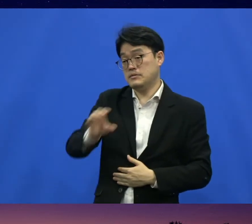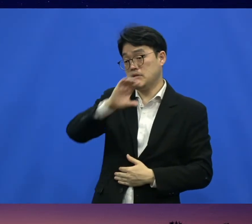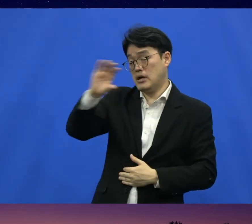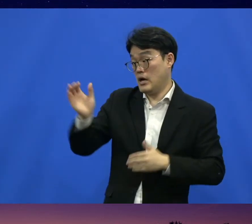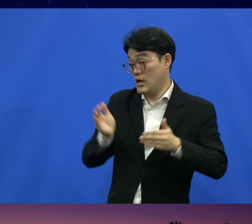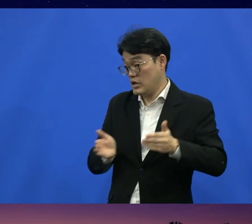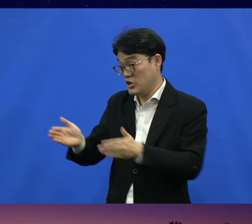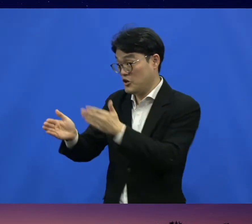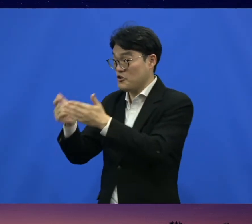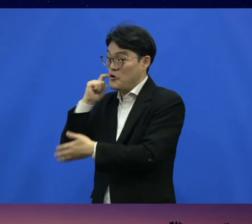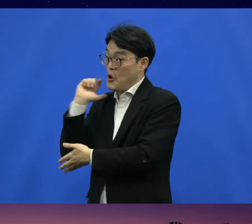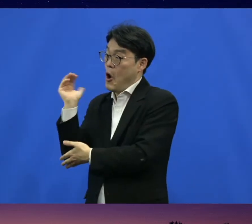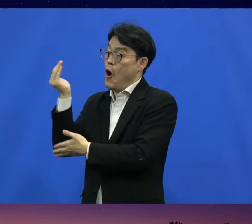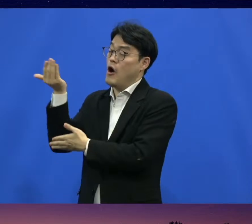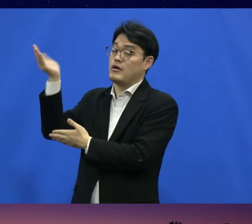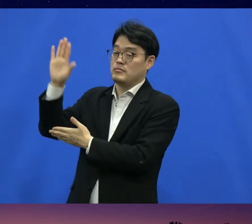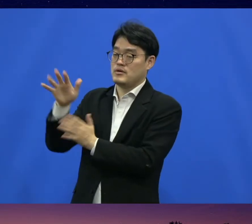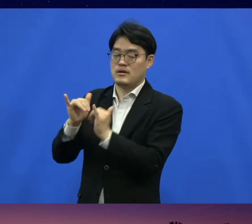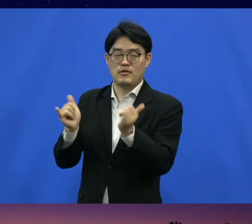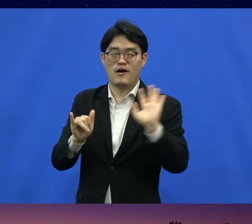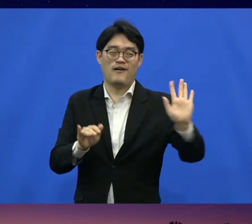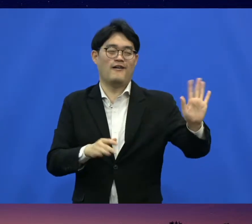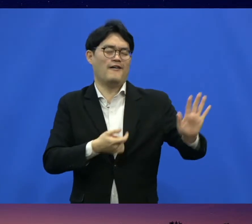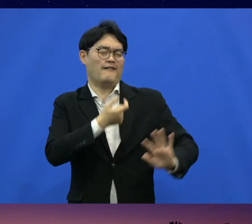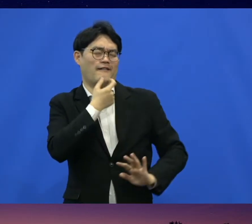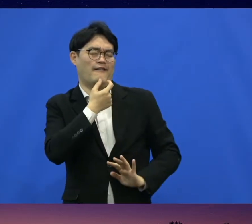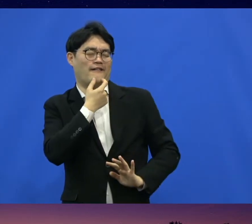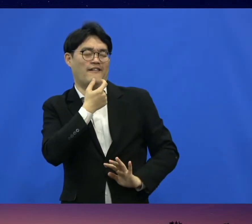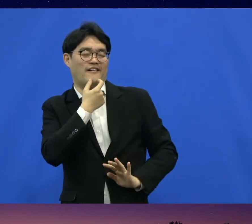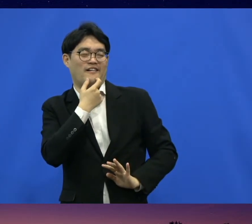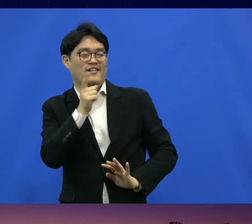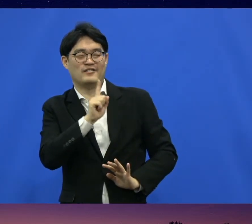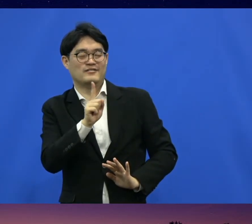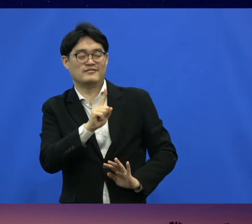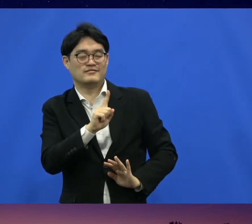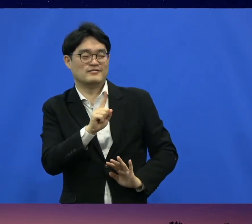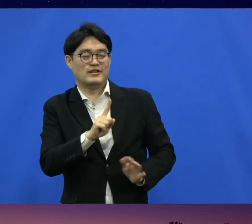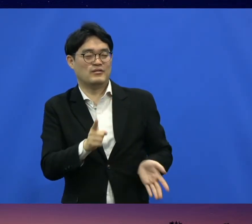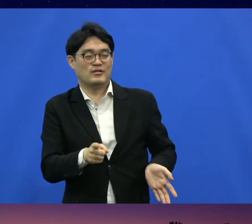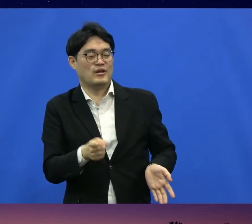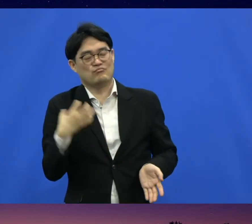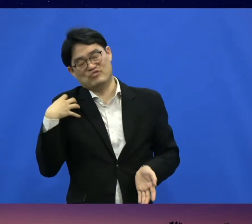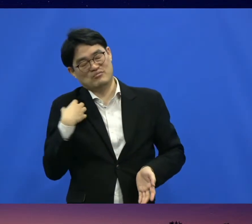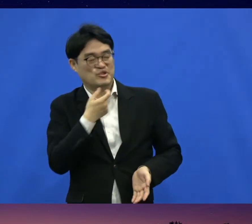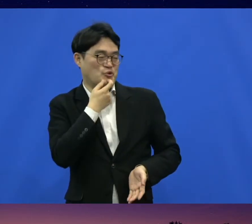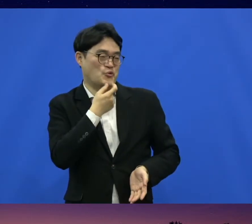거죠. 과연 그걸 질 수 있을까? 부담 없이 가볍게 즐기는 문화 속에